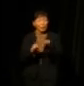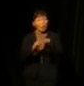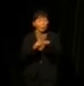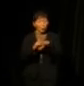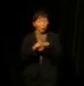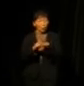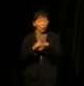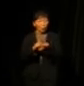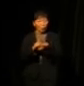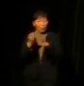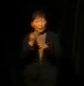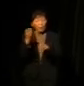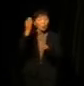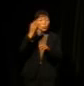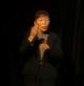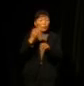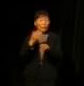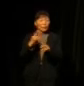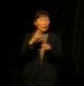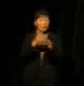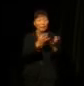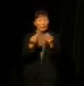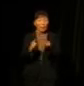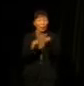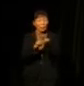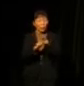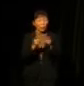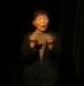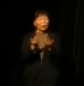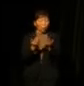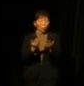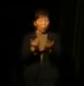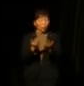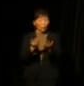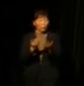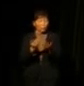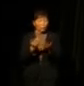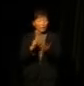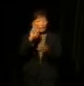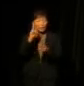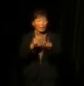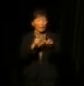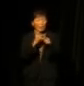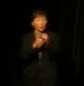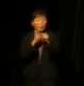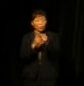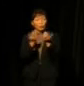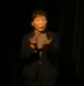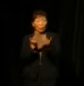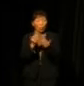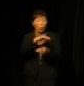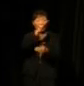と上にですね、八沢小学校があるんですけど、あとは町のど真ん中、この辺に鹿島中学校で、山手の方